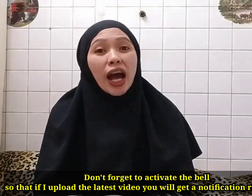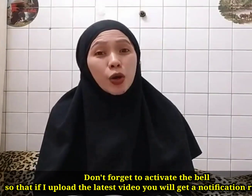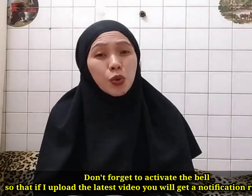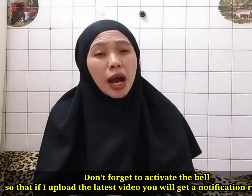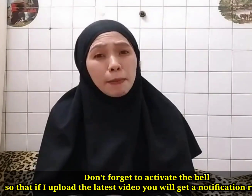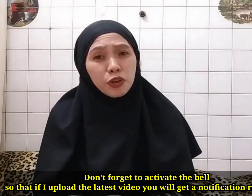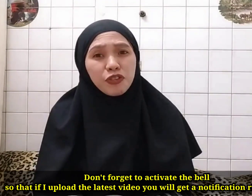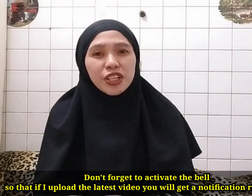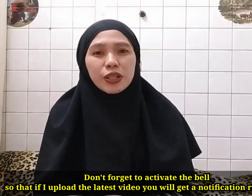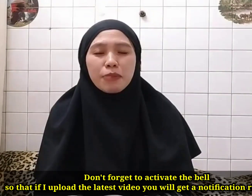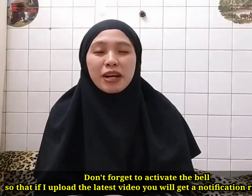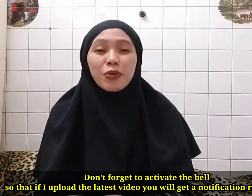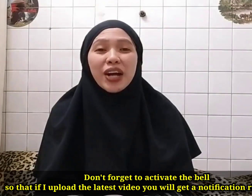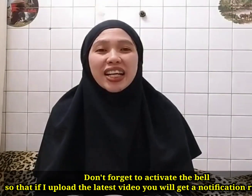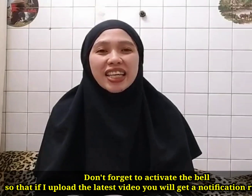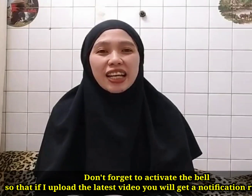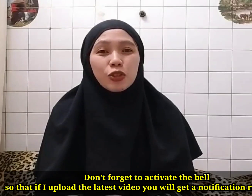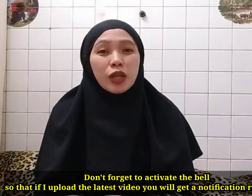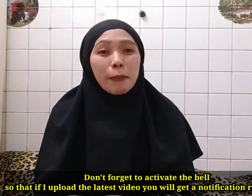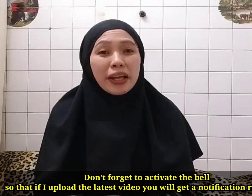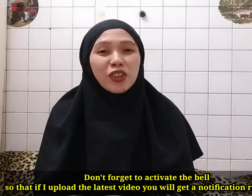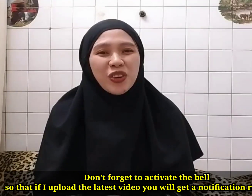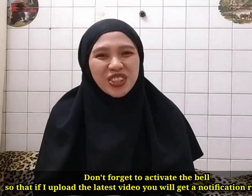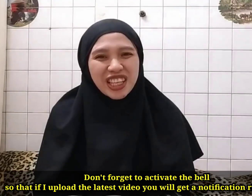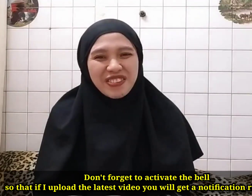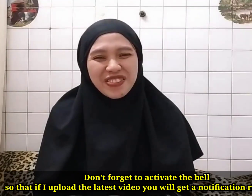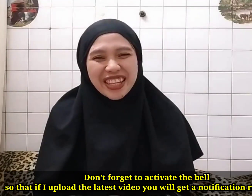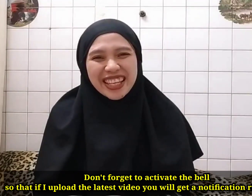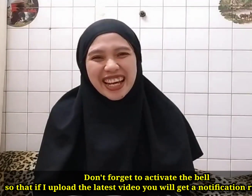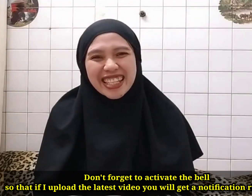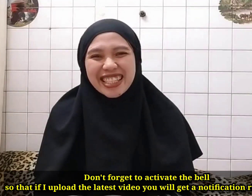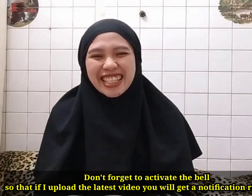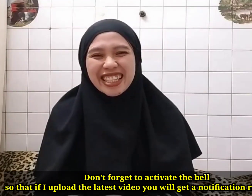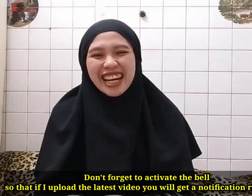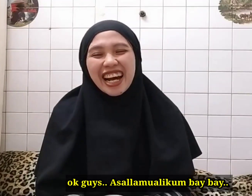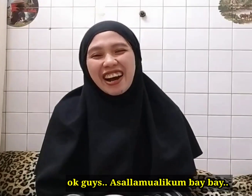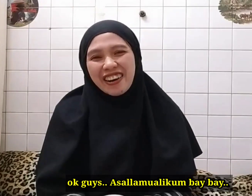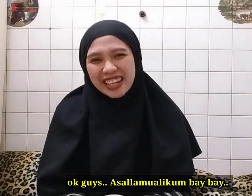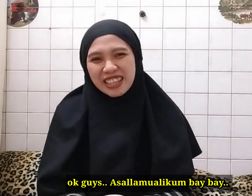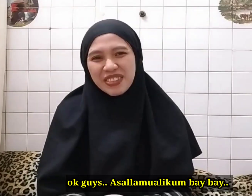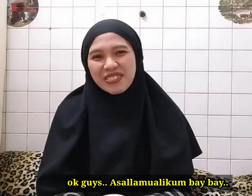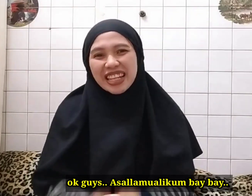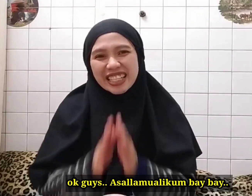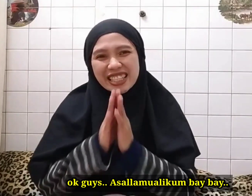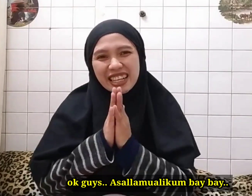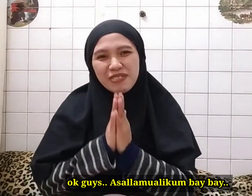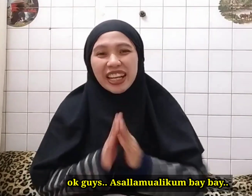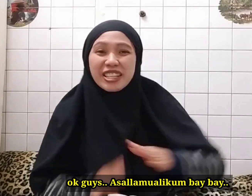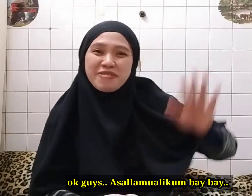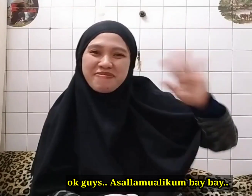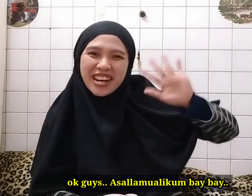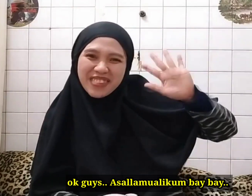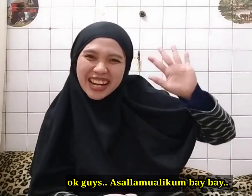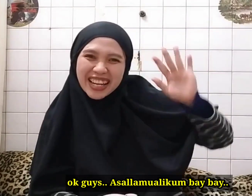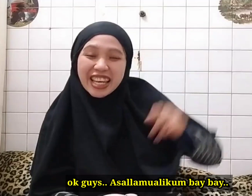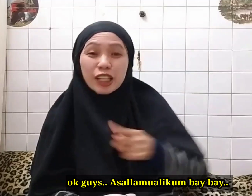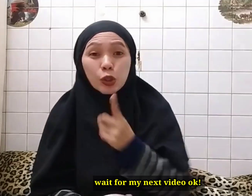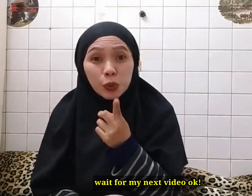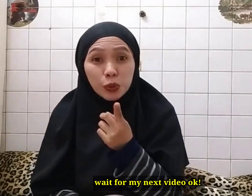aku upload video terbaru, kalian langsung dapat notifikasinya. Oke teman-teman, assalamualaikum, bye-bye. Tunggu